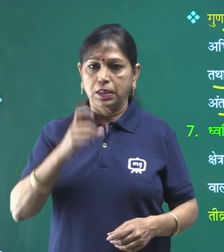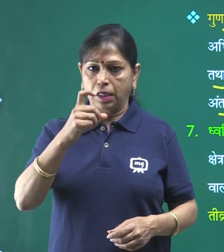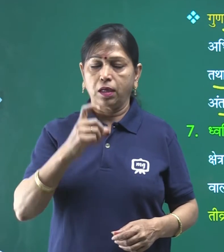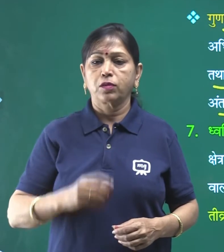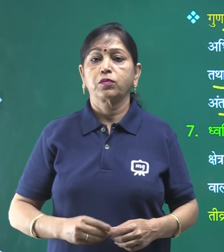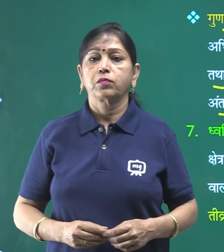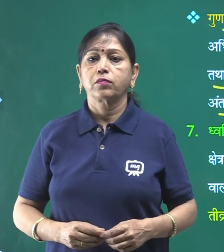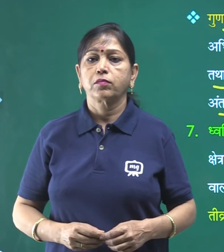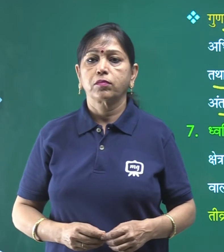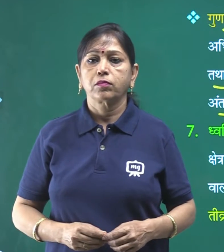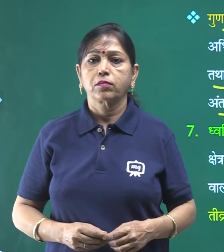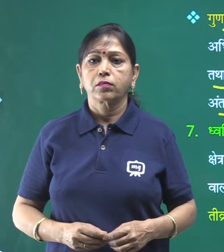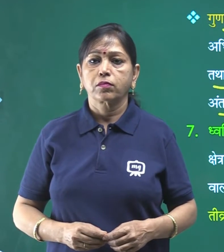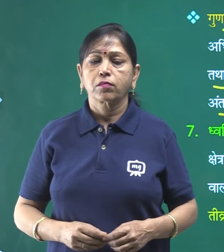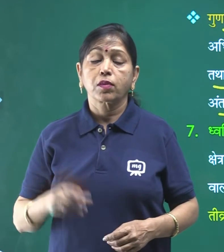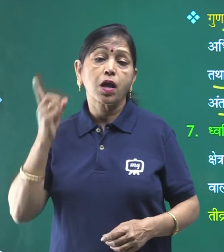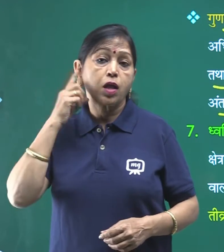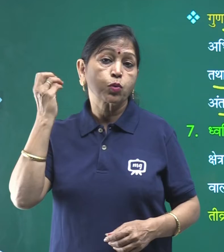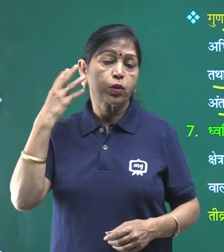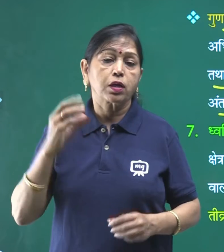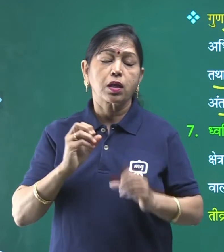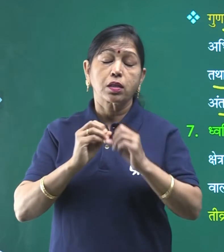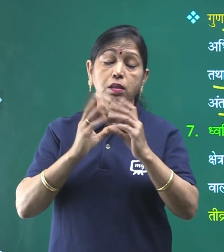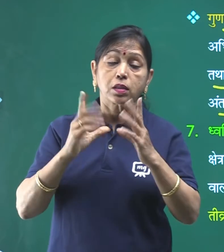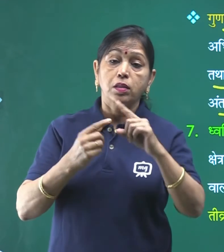7 ध्वनि की तीव्रता